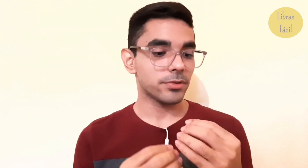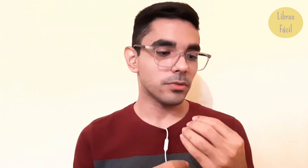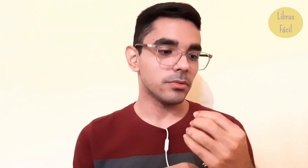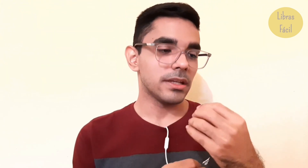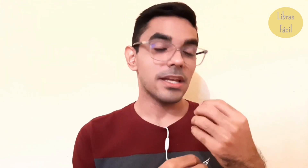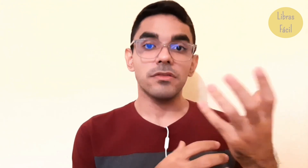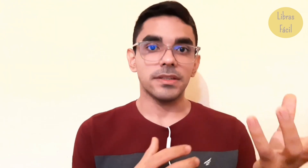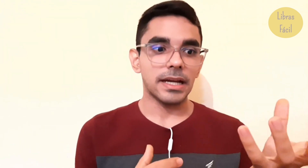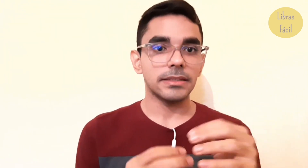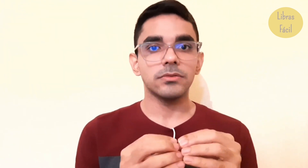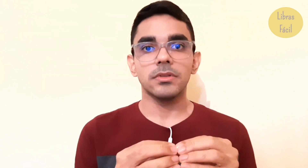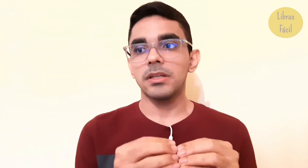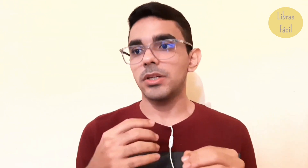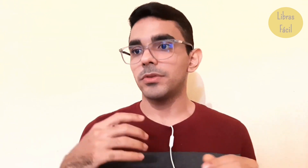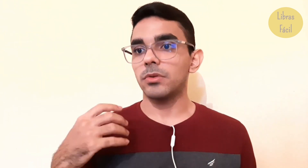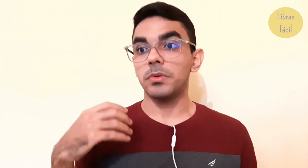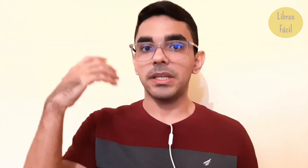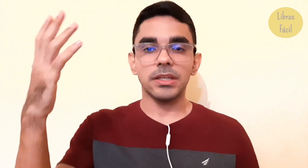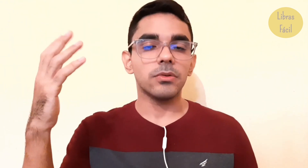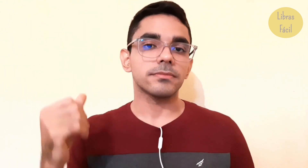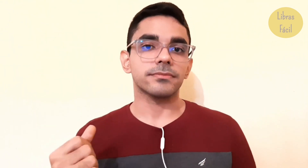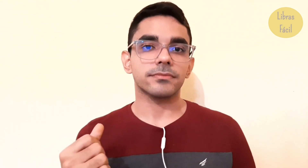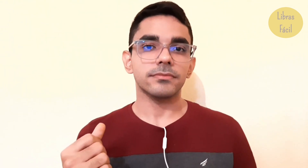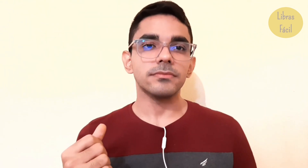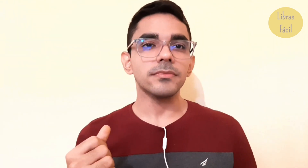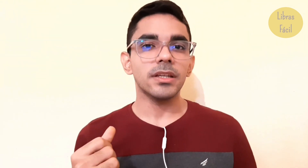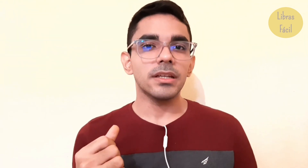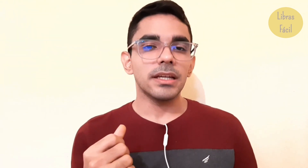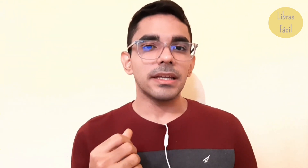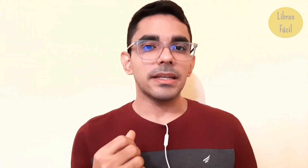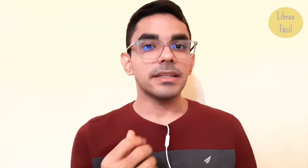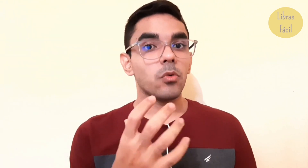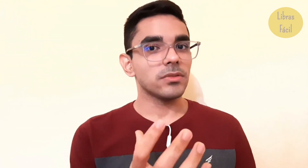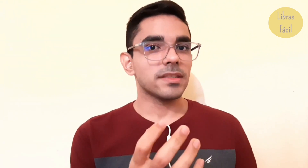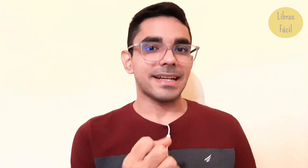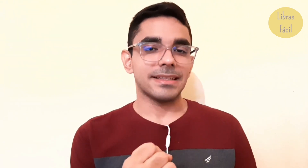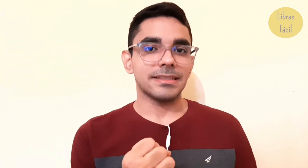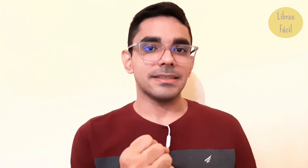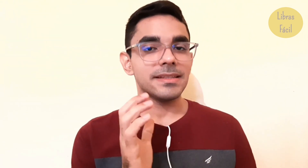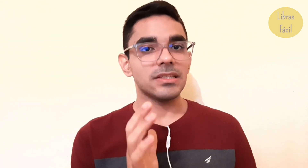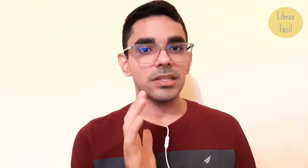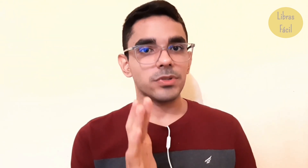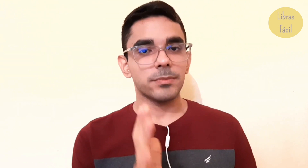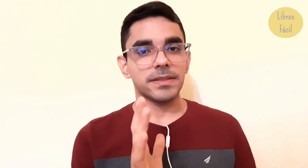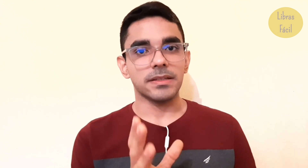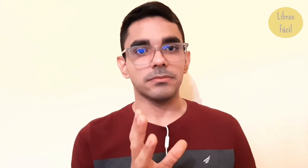estou endividado, eu estou rico. E quando se trata desse tipo de expressão,